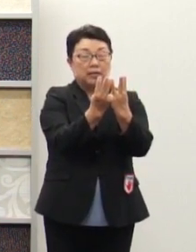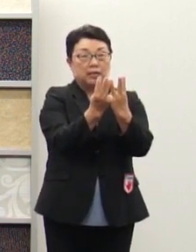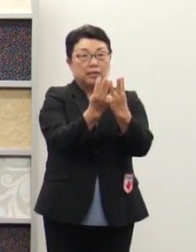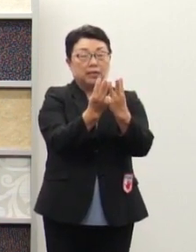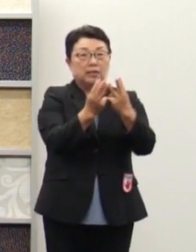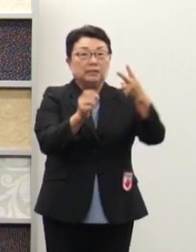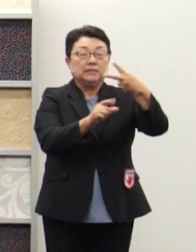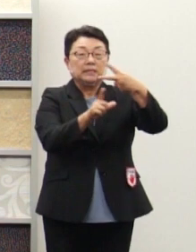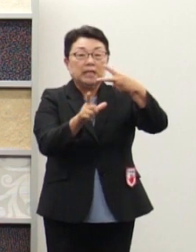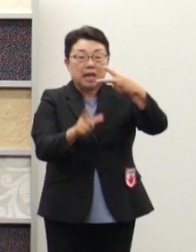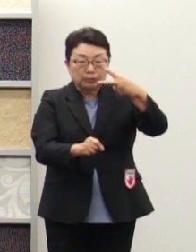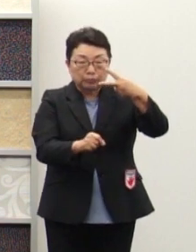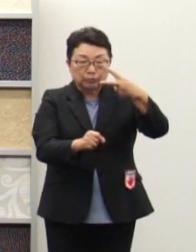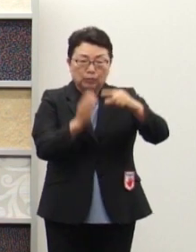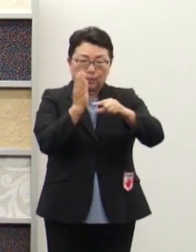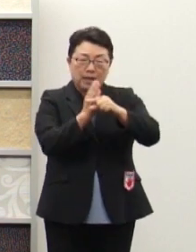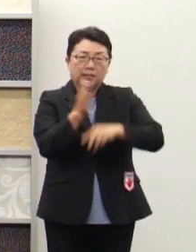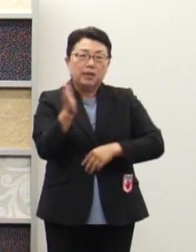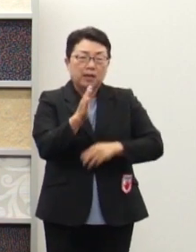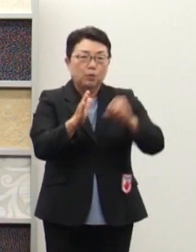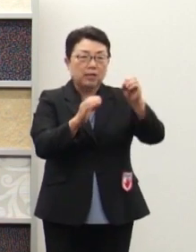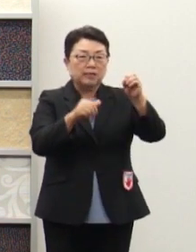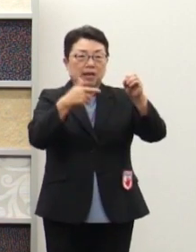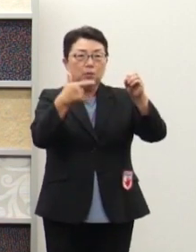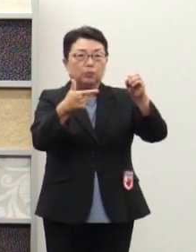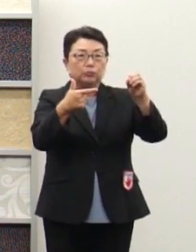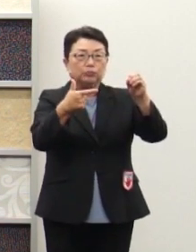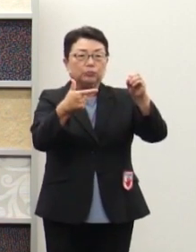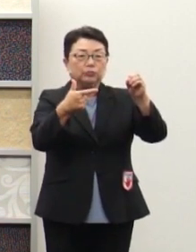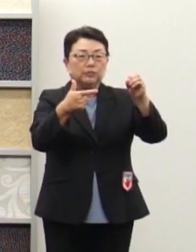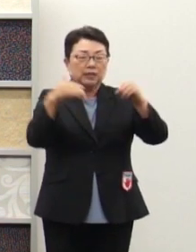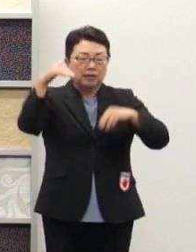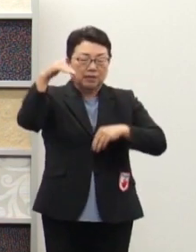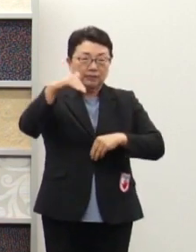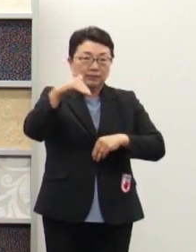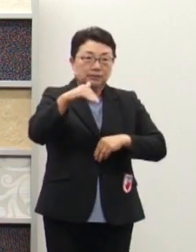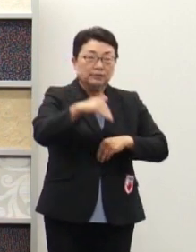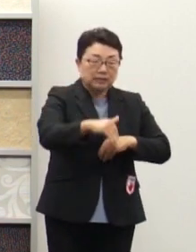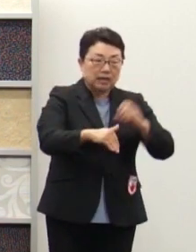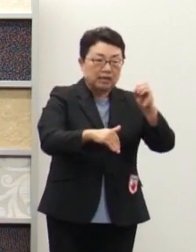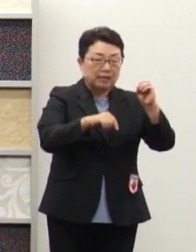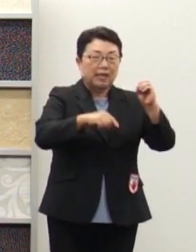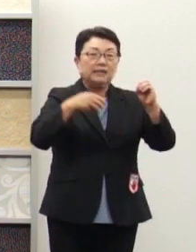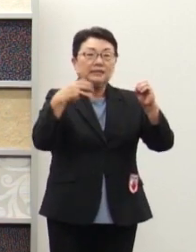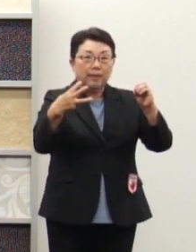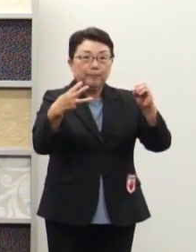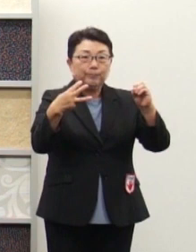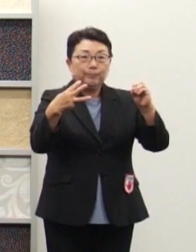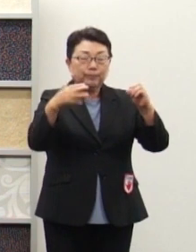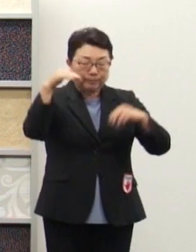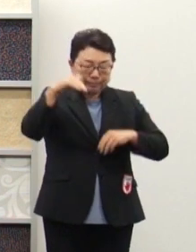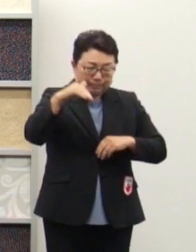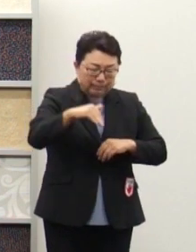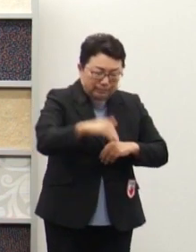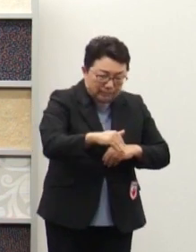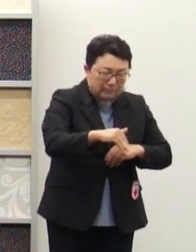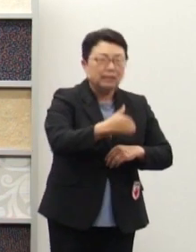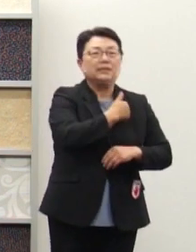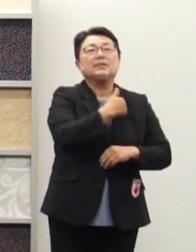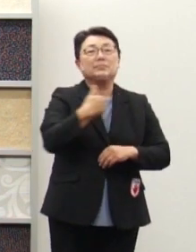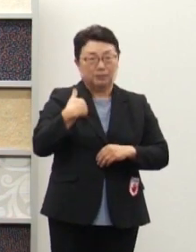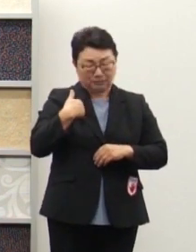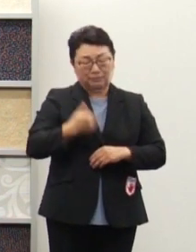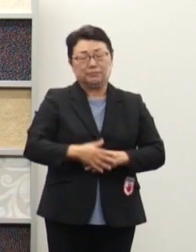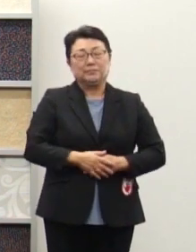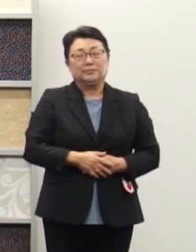2月に入って中旬までの 0.6 件からそれ以降は約 0.3 件と減少をしております